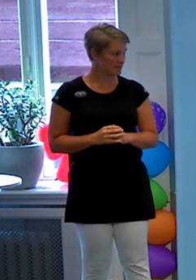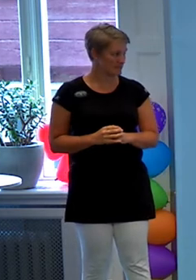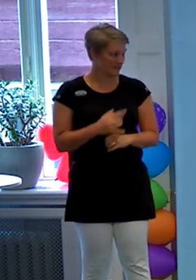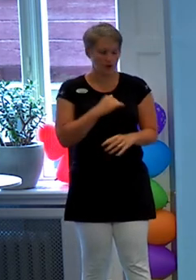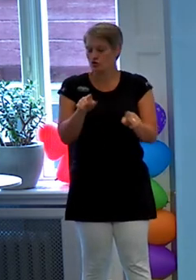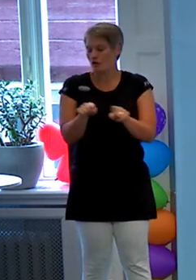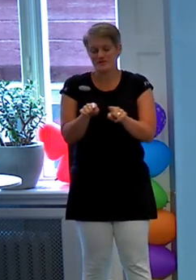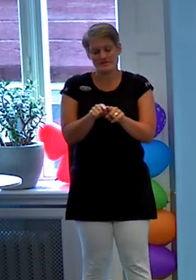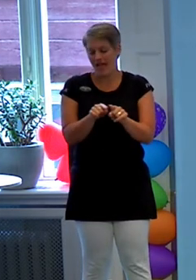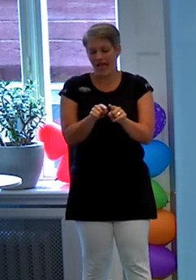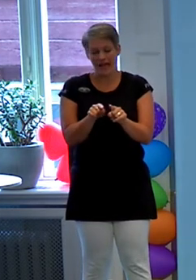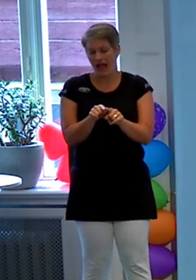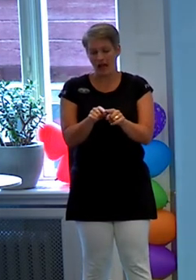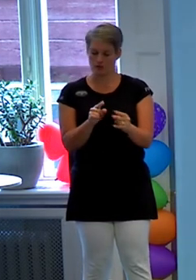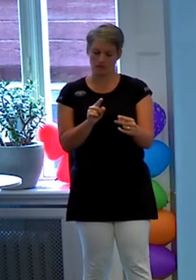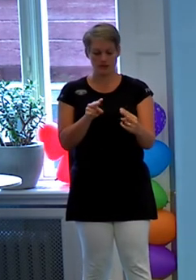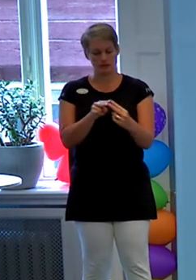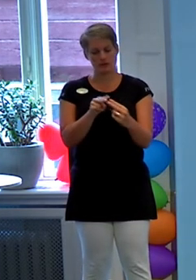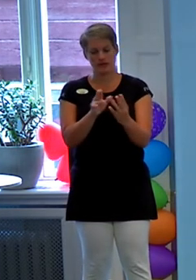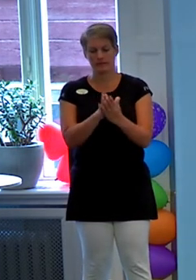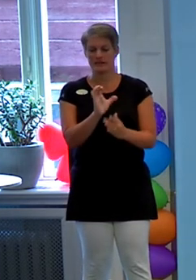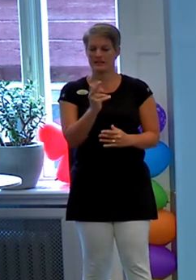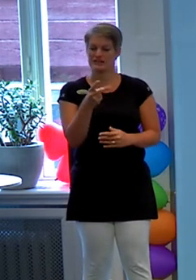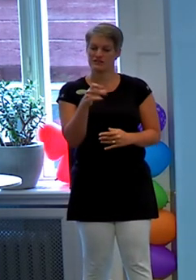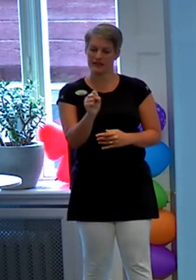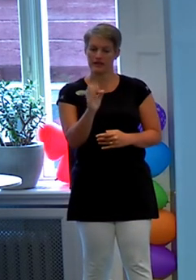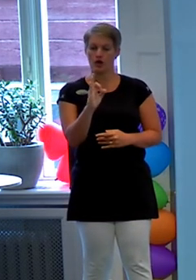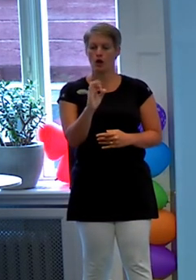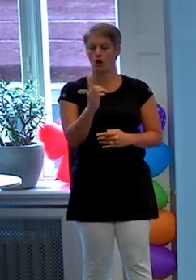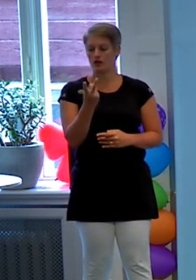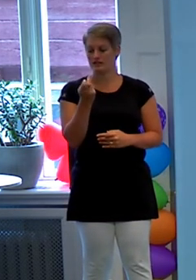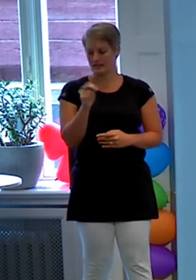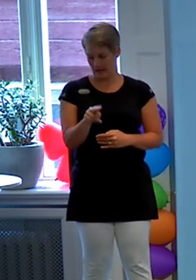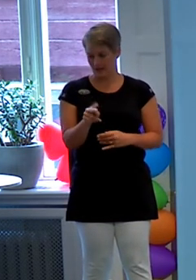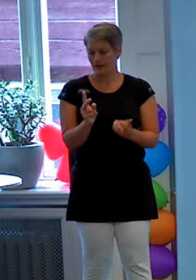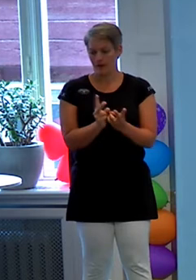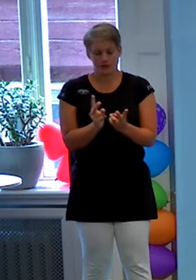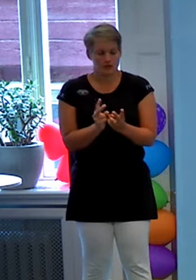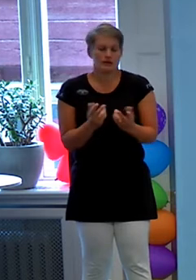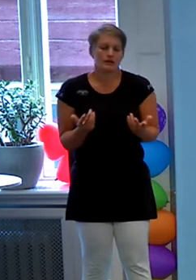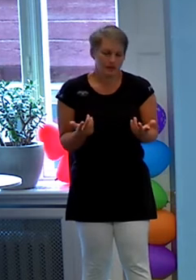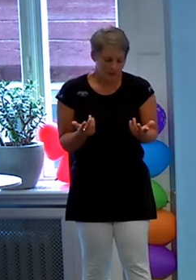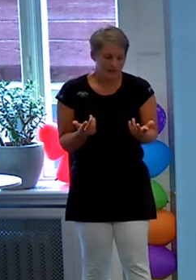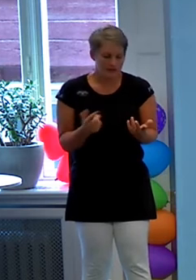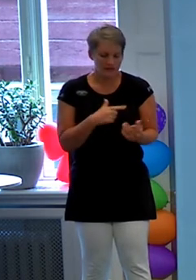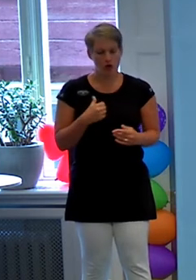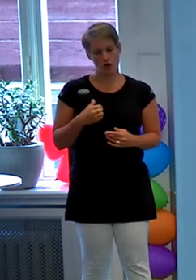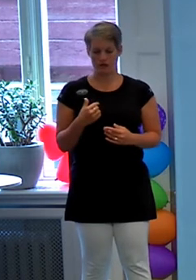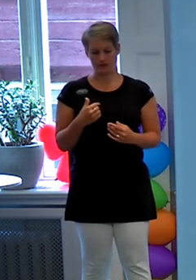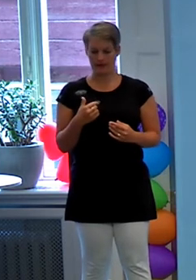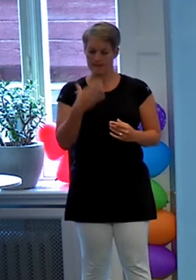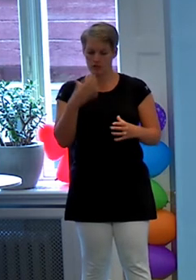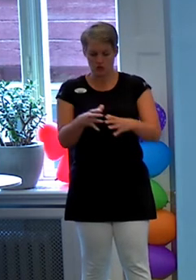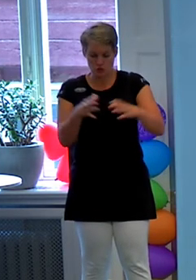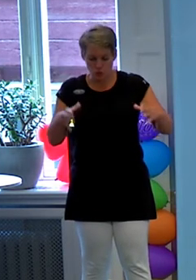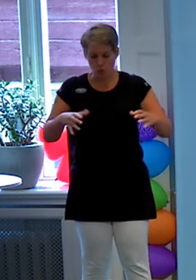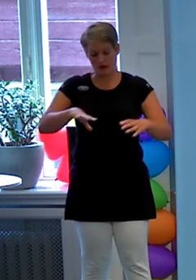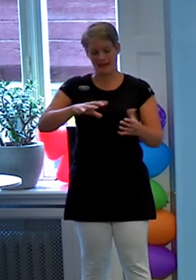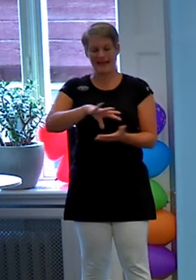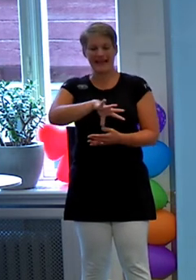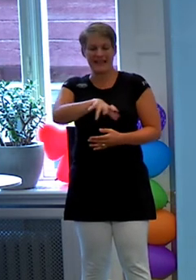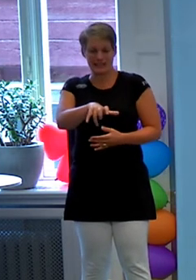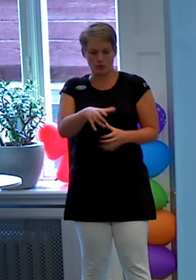nära förbindelse till Schleswig-Holstein från början, så att vi har även en metropolregion